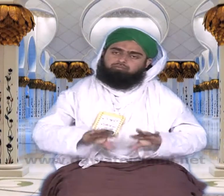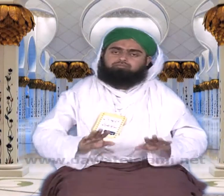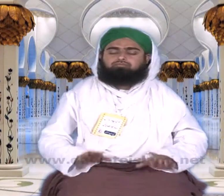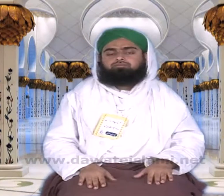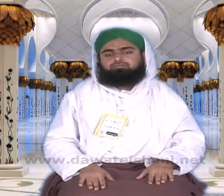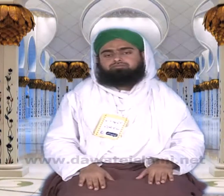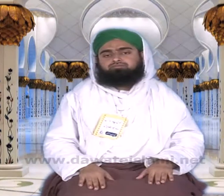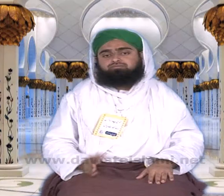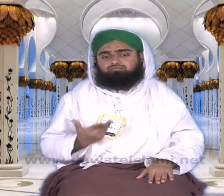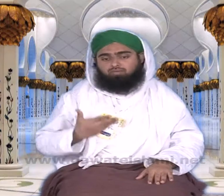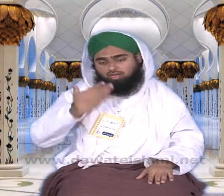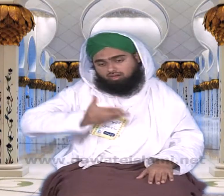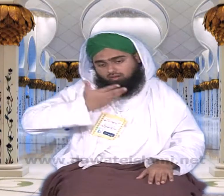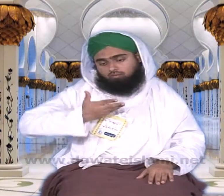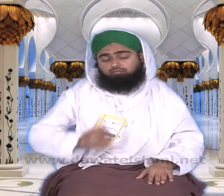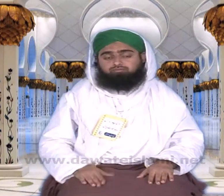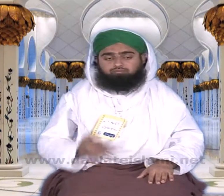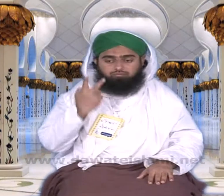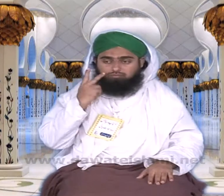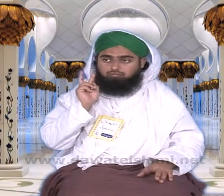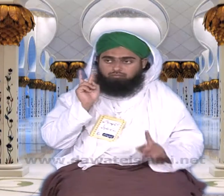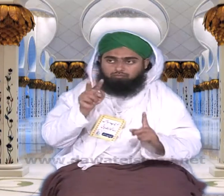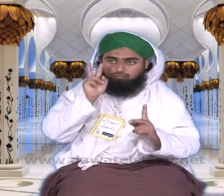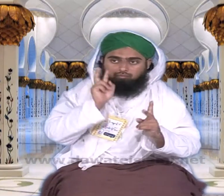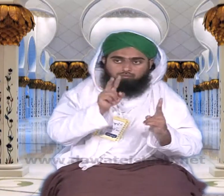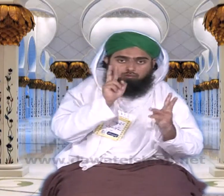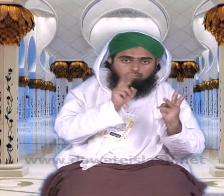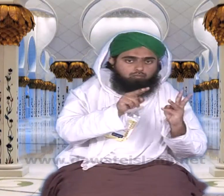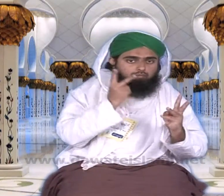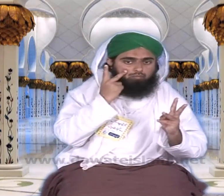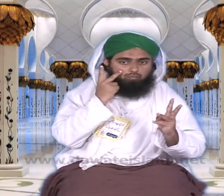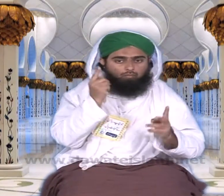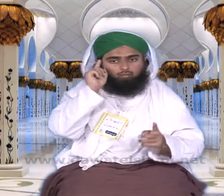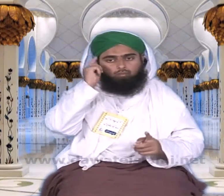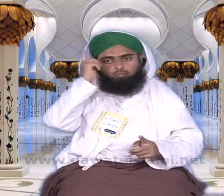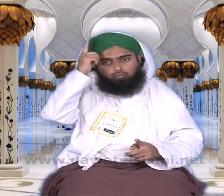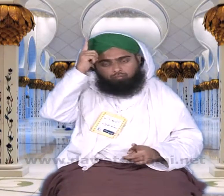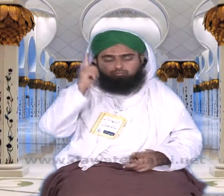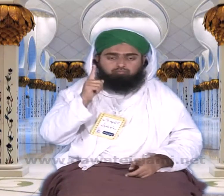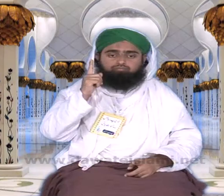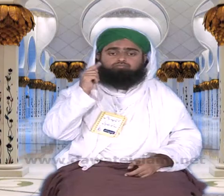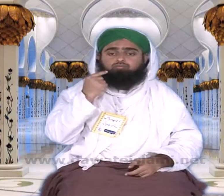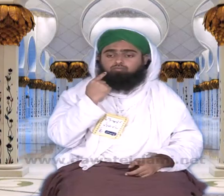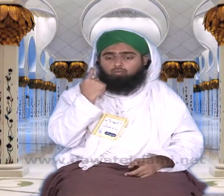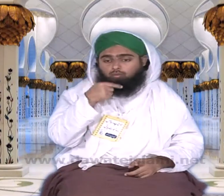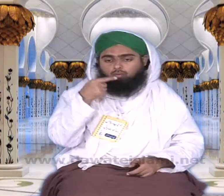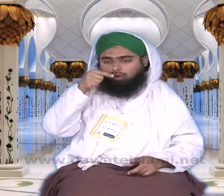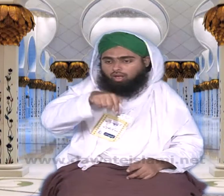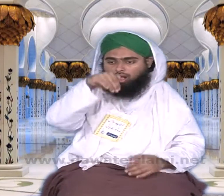ٹکڑے ٹکڑے کر کے رکھ دے گی آپ فرماتے ہیں کہ یہ عقیب و غریب قسمون پڑھ کر مجھے تجسس ہوا کہ